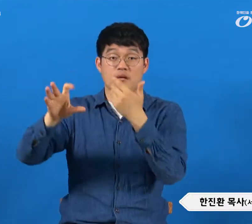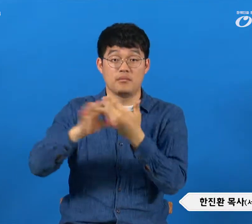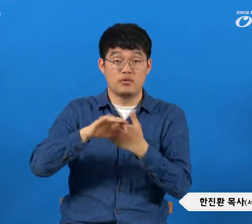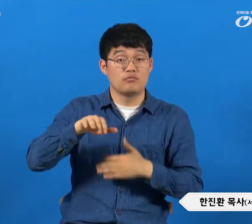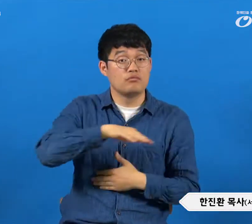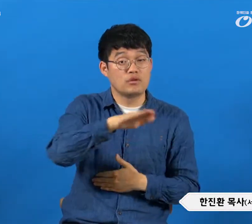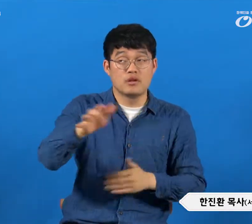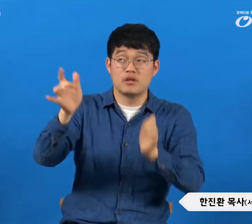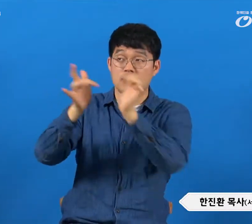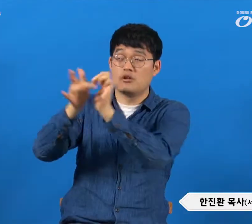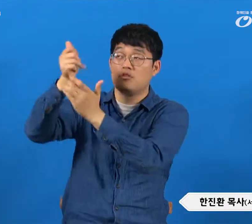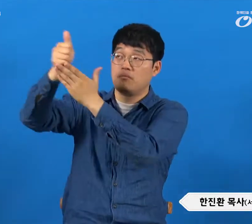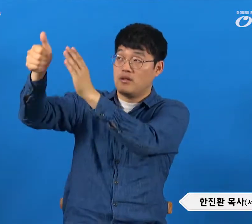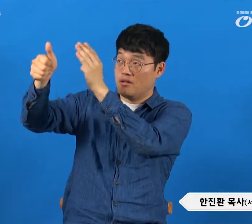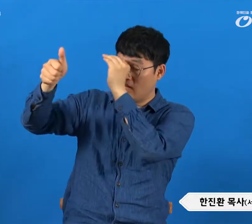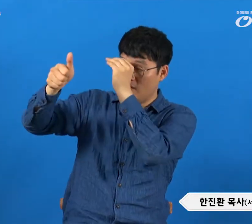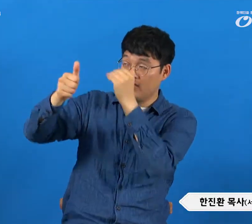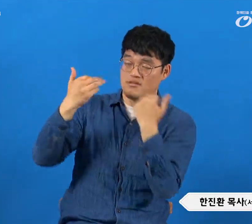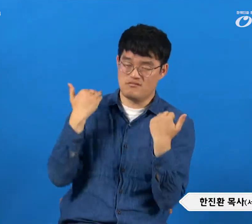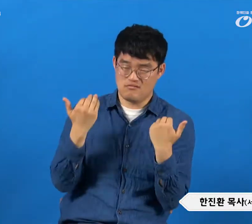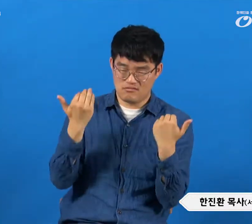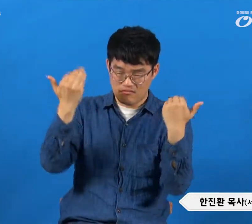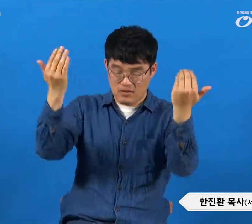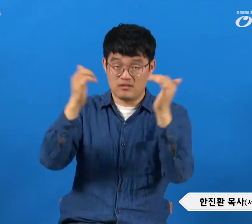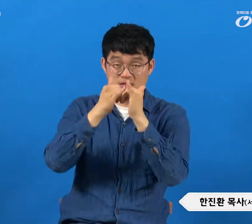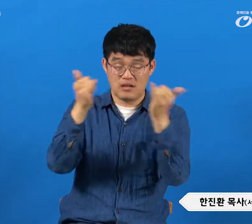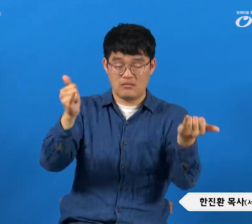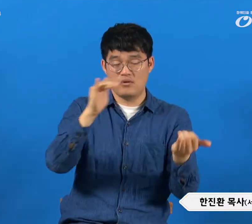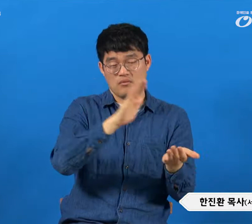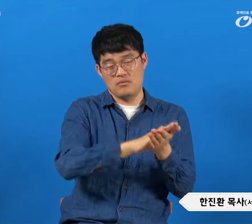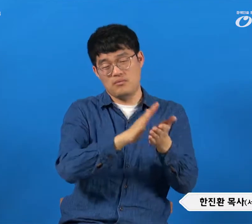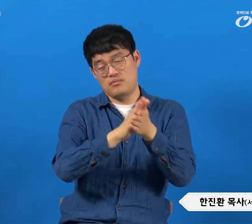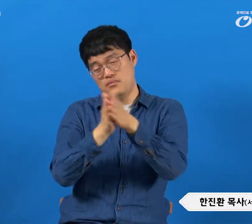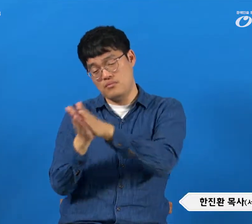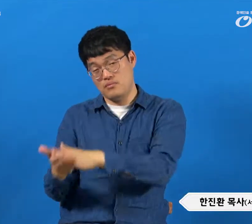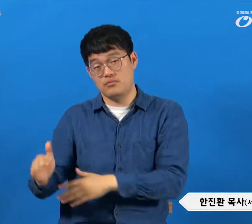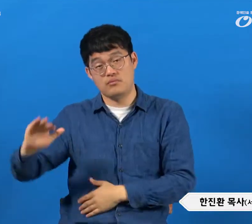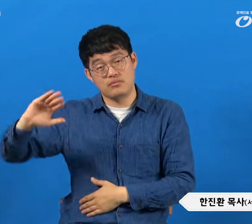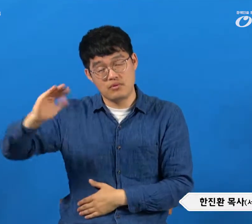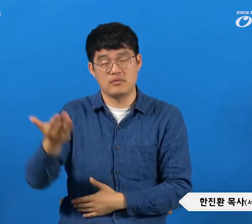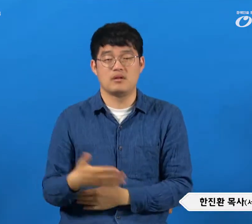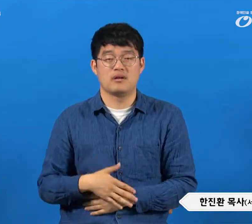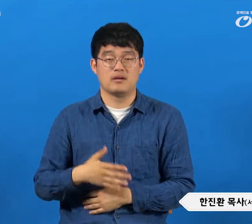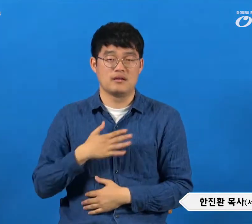닮은 성숙한 사람으로 변화될 것이고 좋아지게 되어 있습니다.